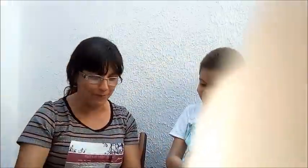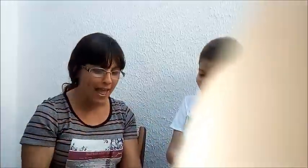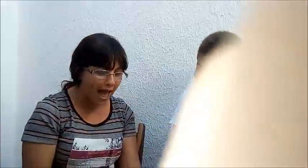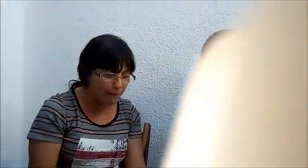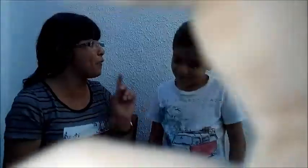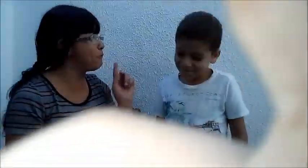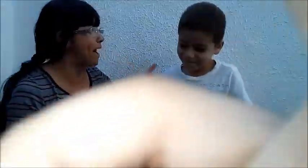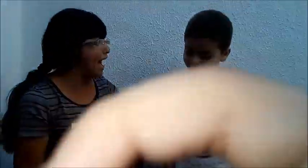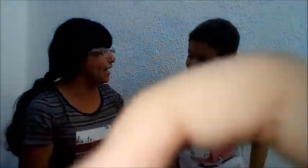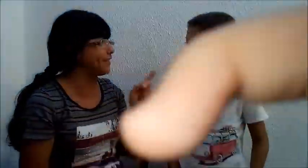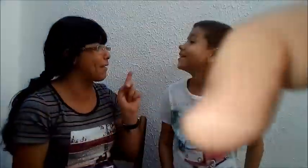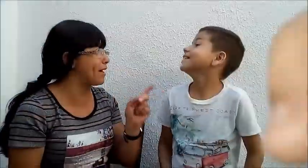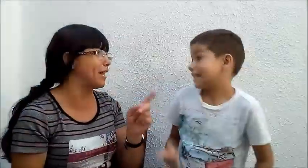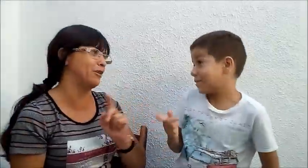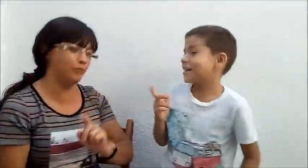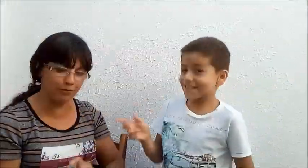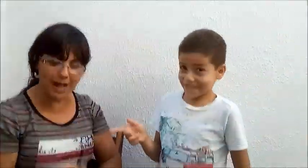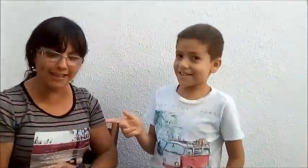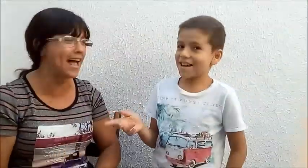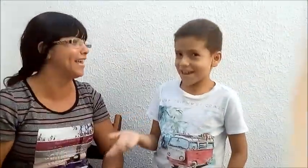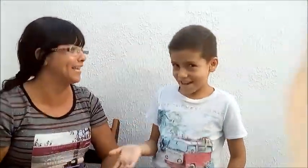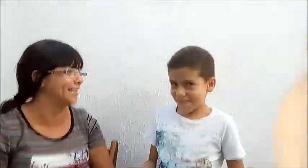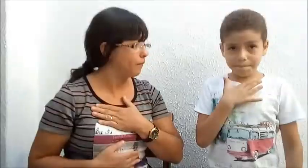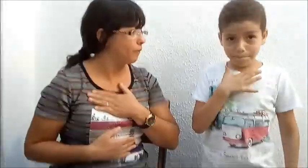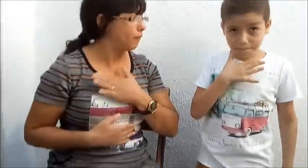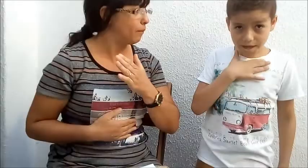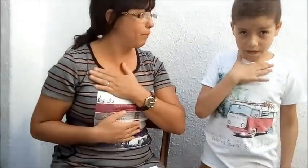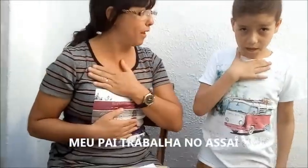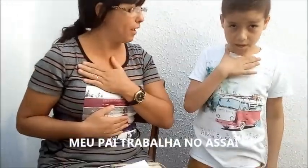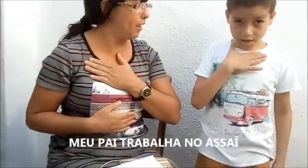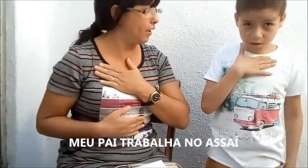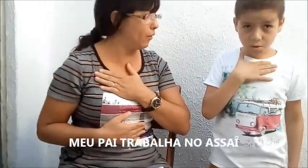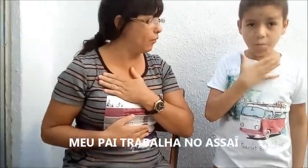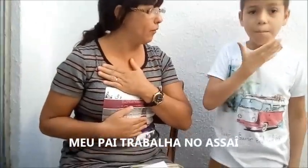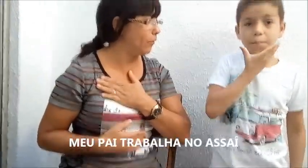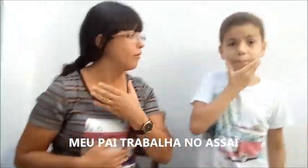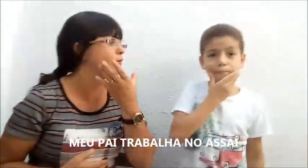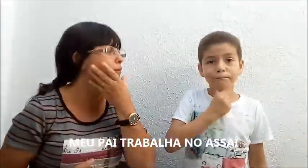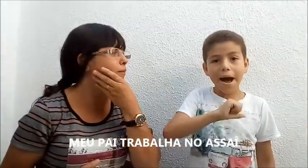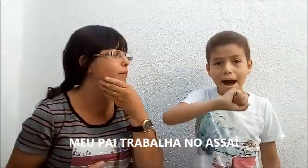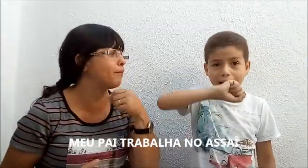Meu pai trabalha no açaí. Estamos comigo. Meu pai